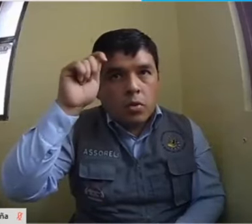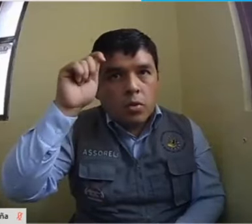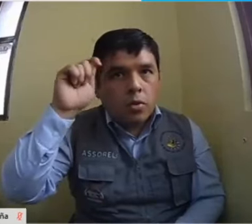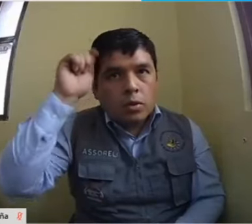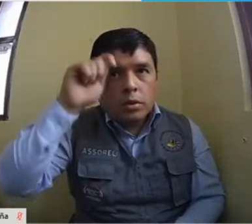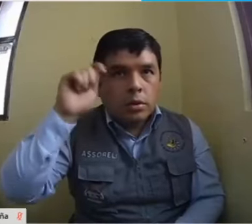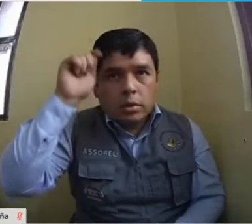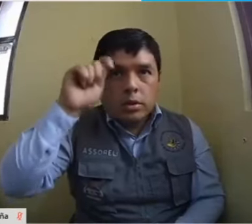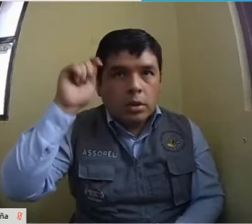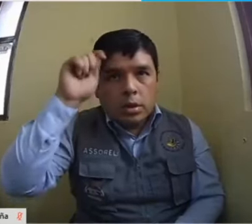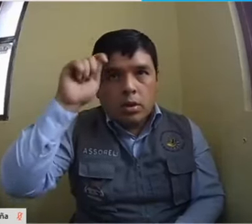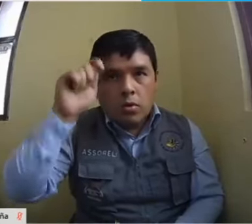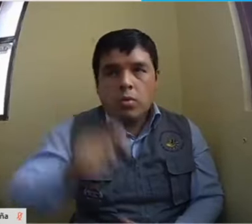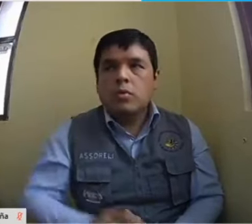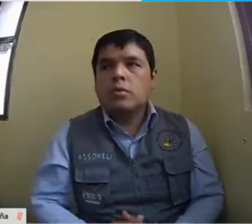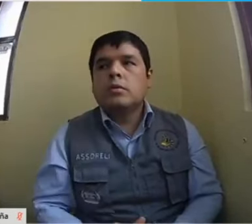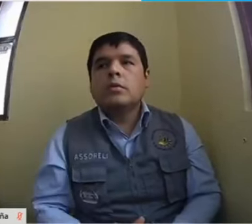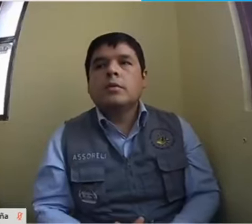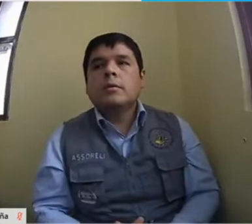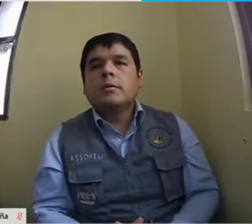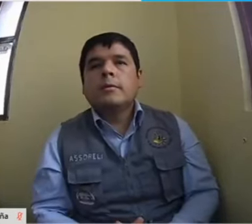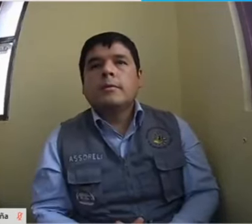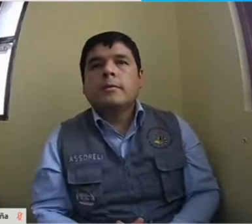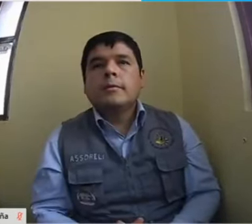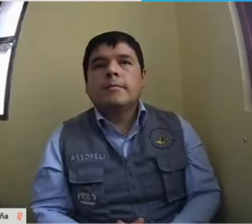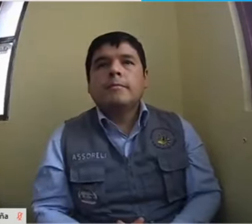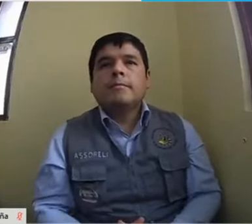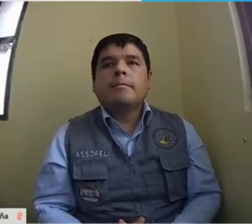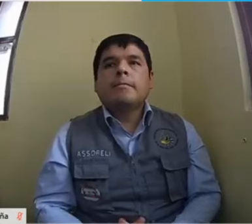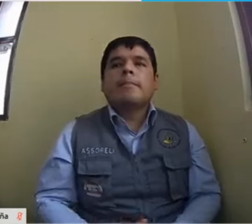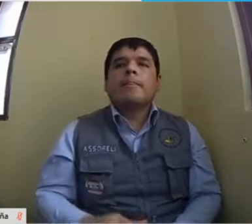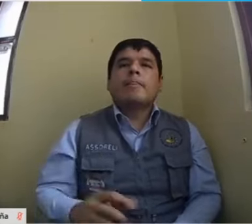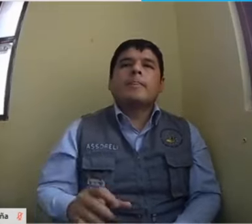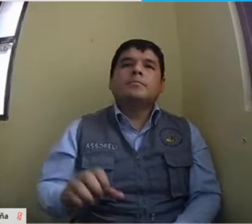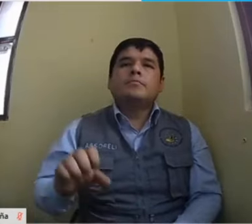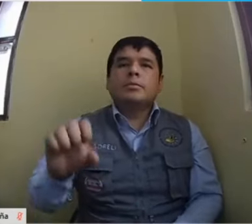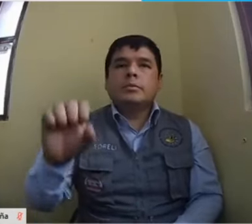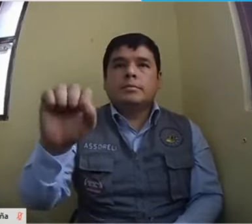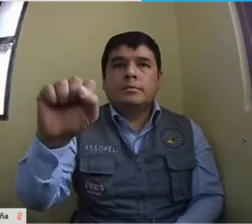la altura de la 100, tío.